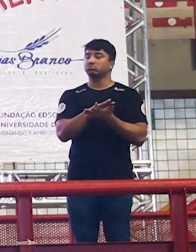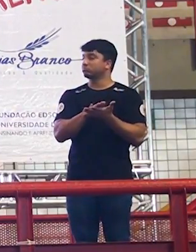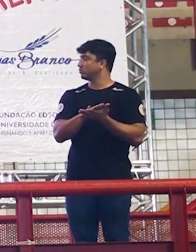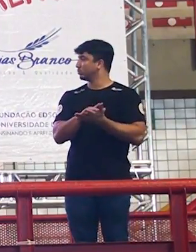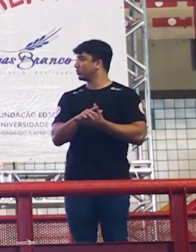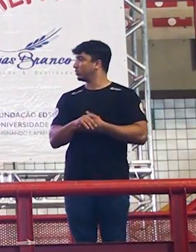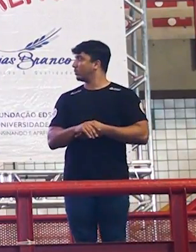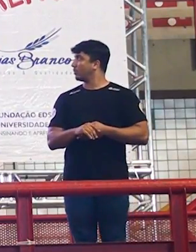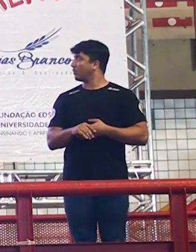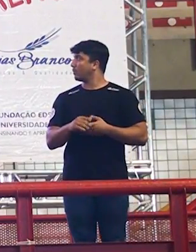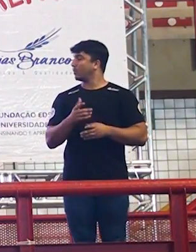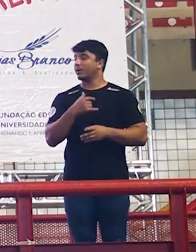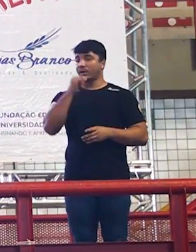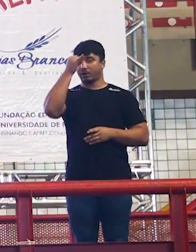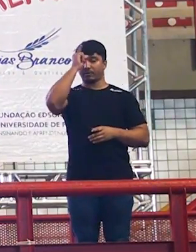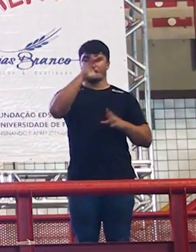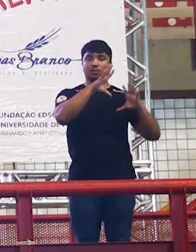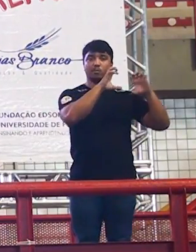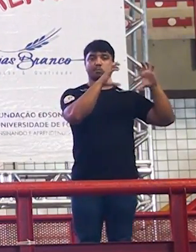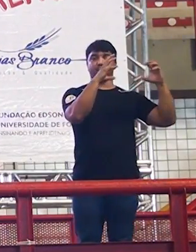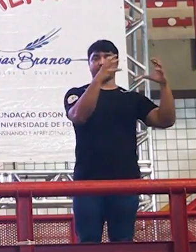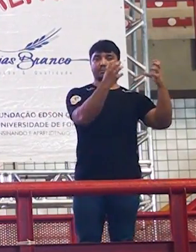para o efeito estufa?